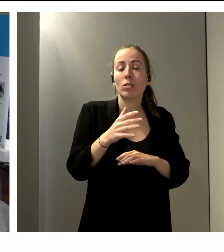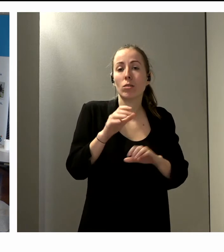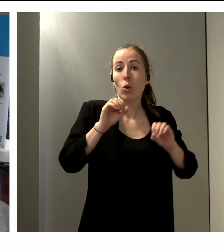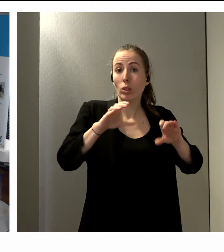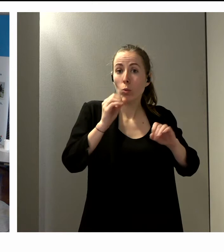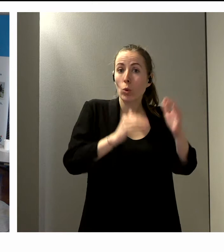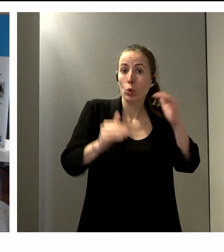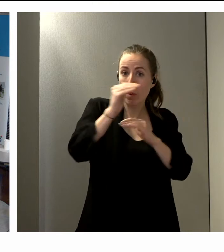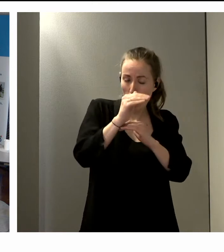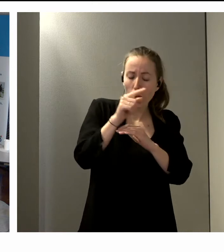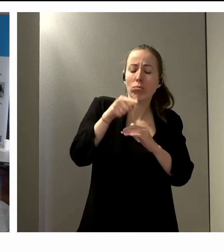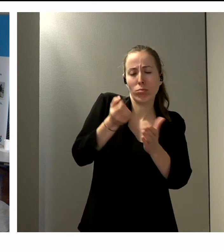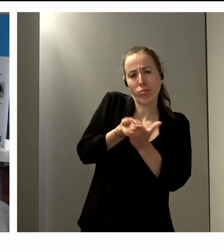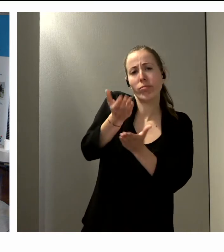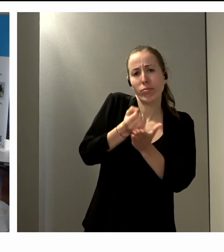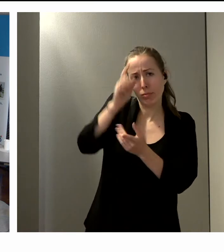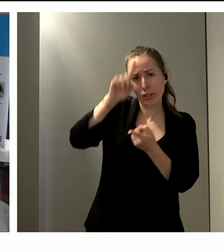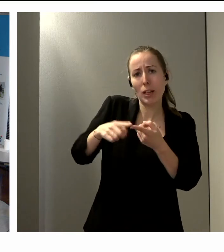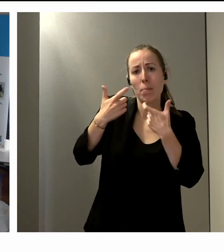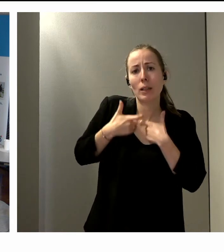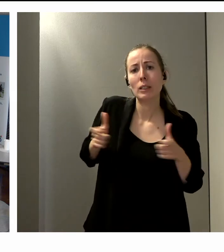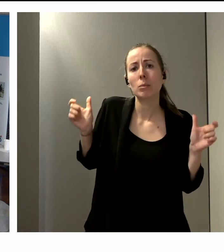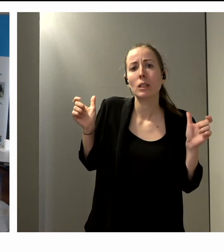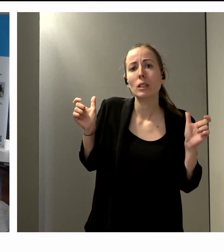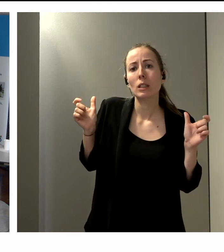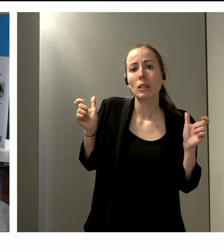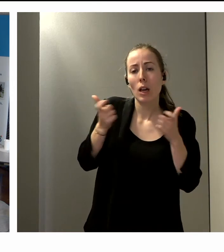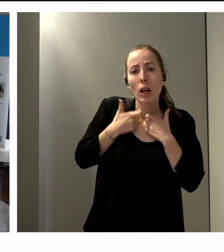propose des informations sur l'accessibilité